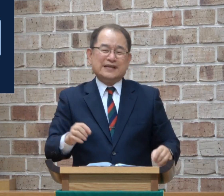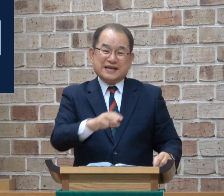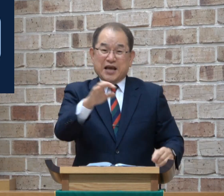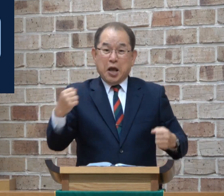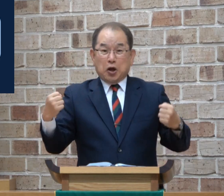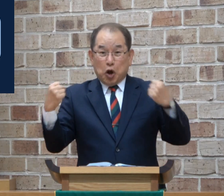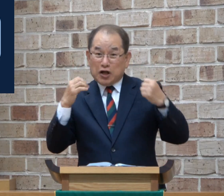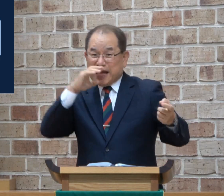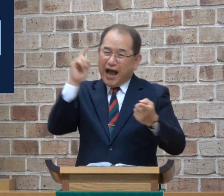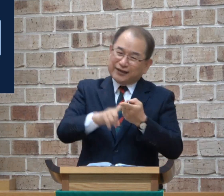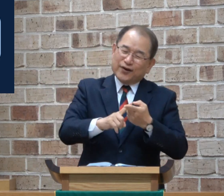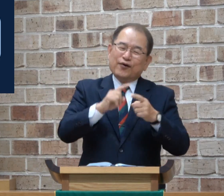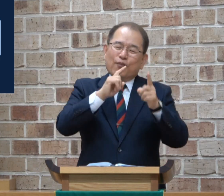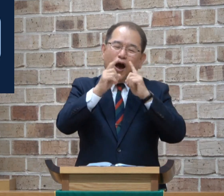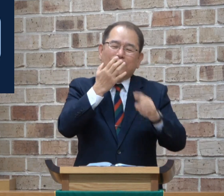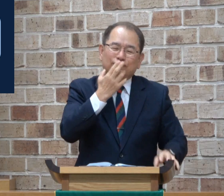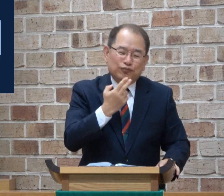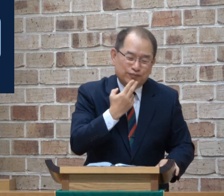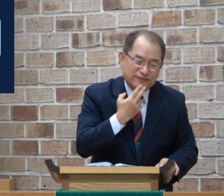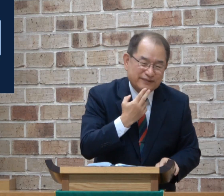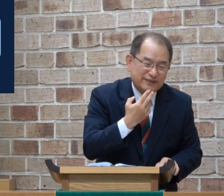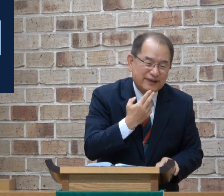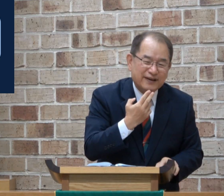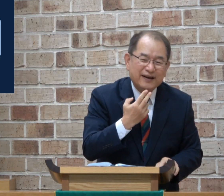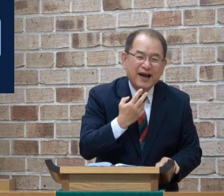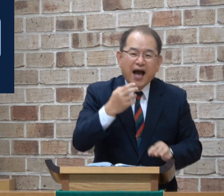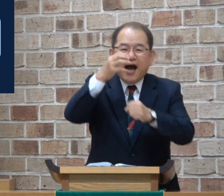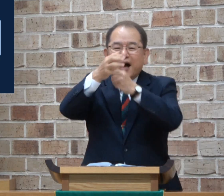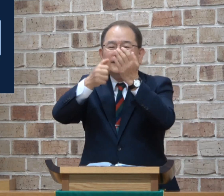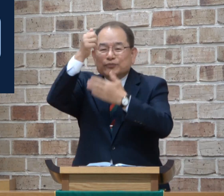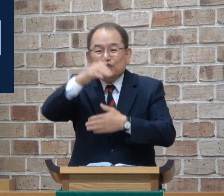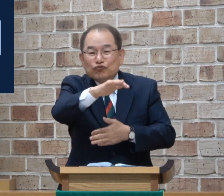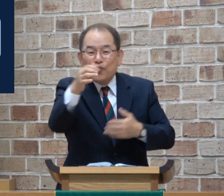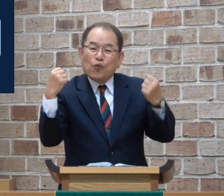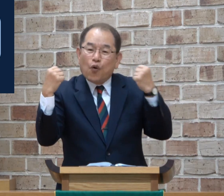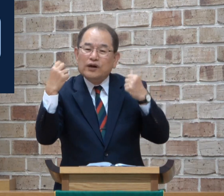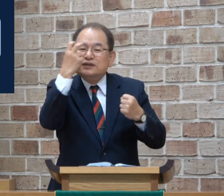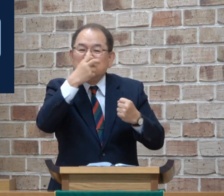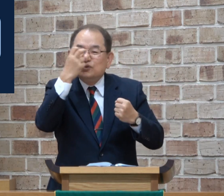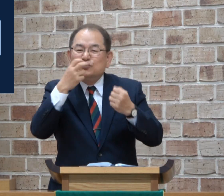그것은 당연한 것이 아닙니다. 하나님께서 우리를 지켜주시기 때문에